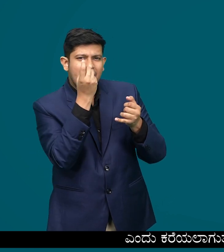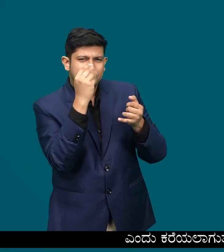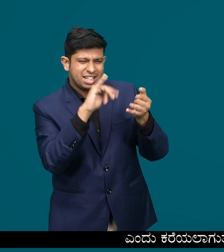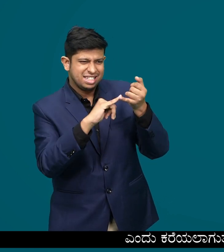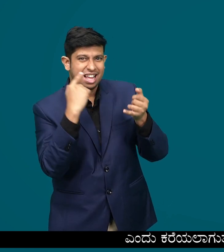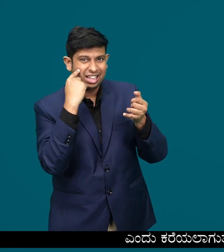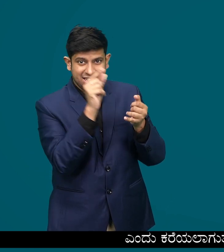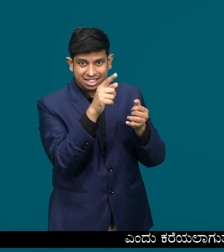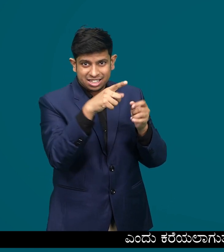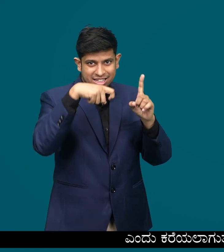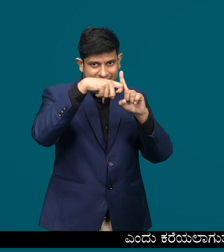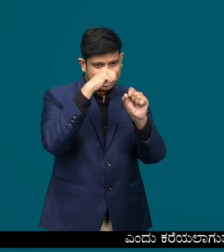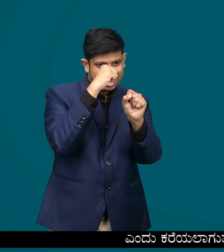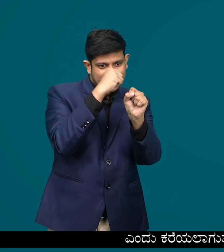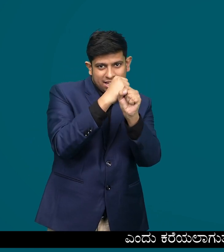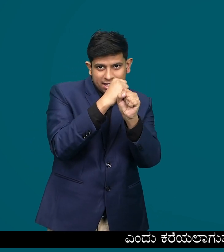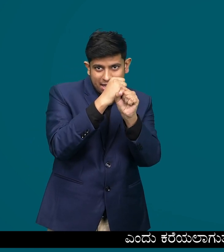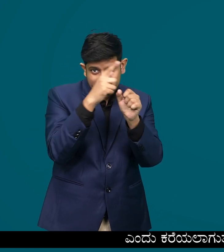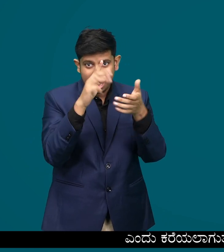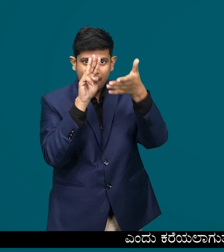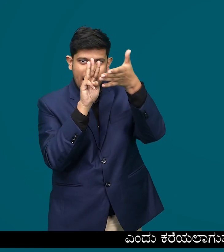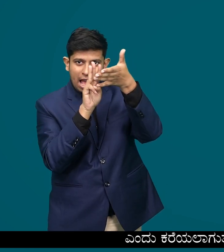ಘಟಕ kg ಮೀಟರ್ ಕ್ಯೂಬ್.